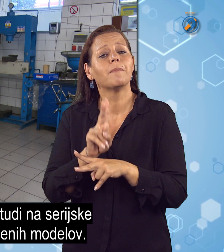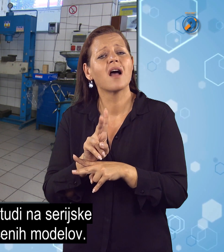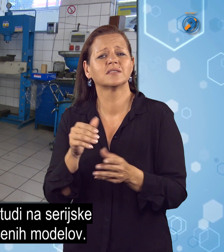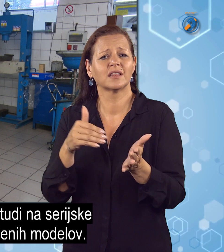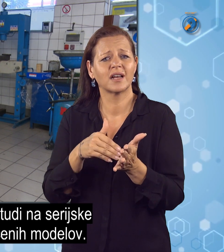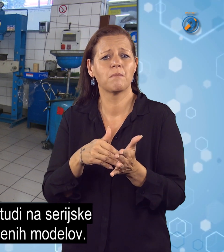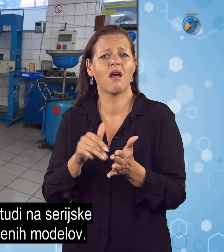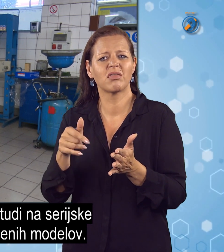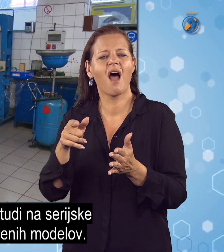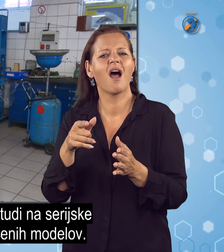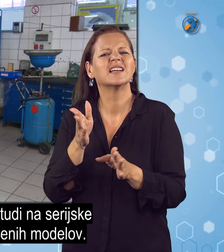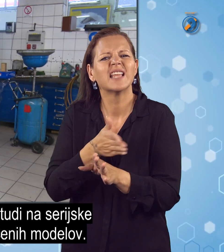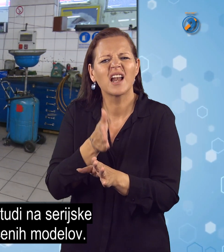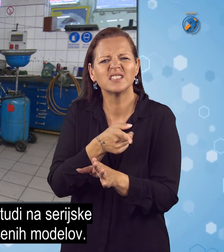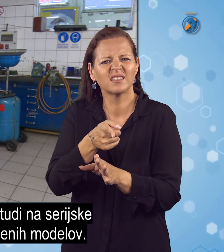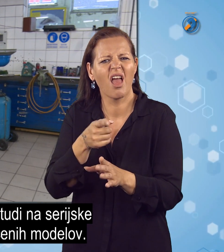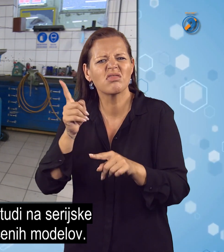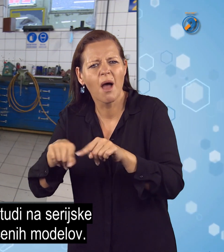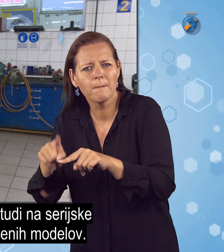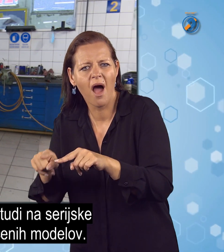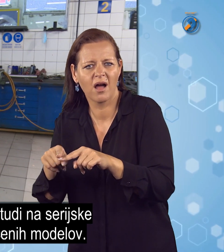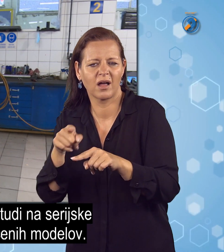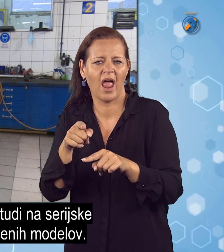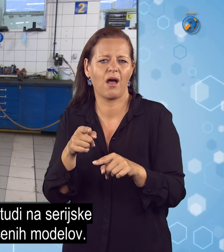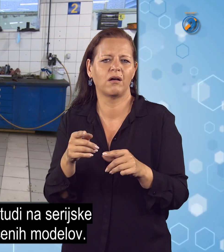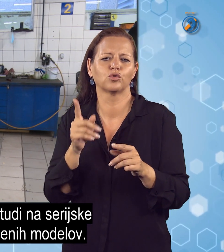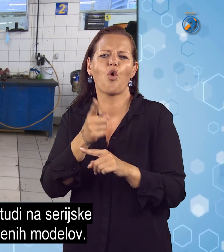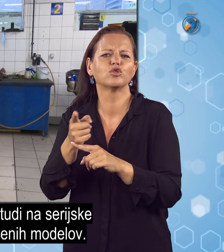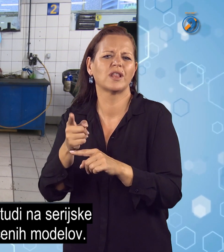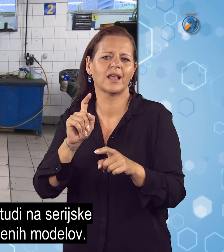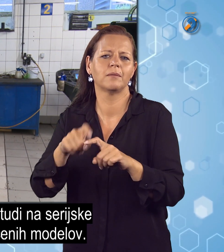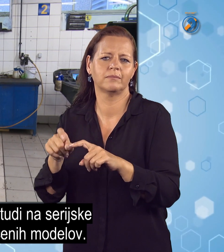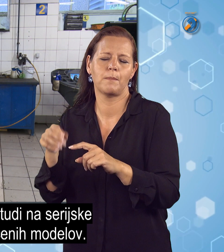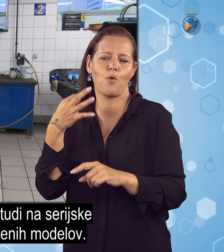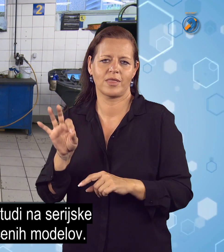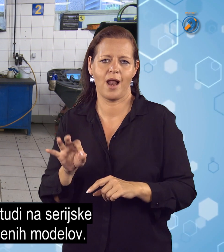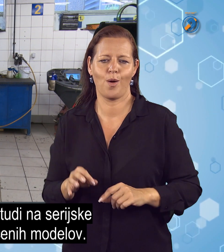Paziti je treba tudi na serijske napake določenih modelov.